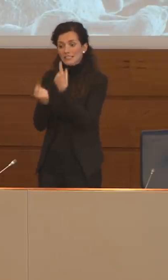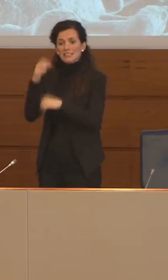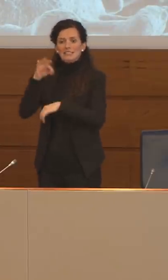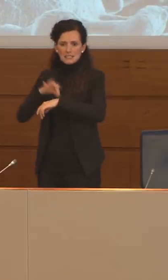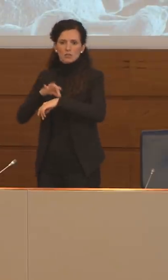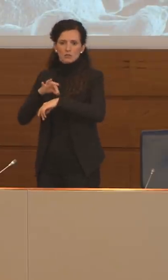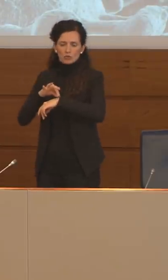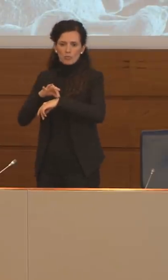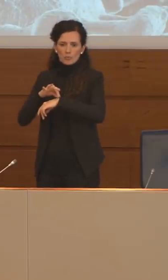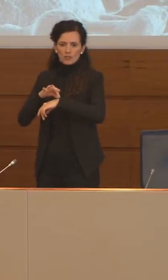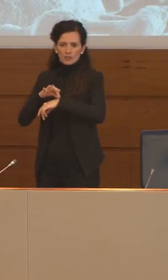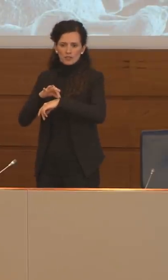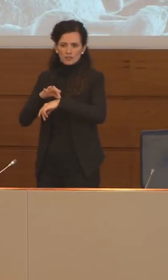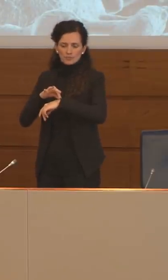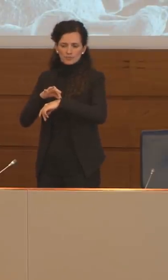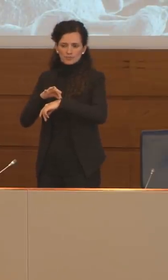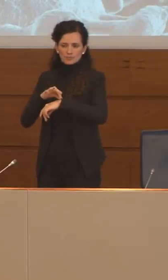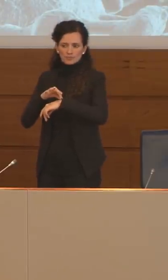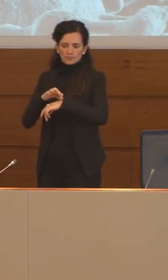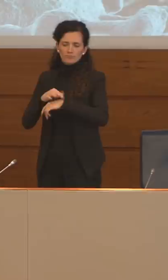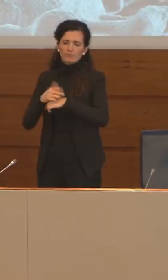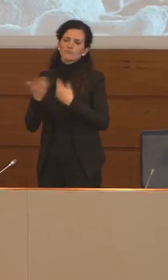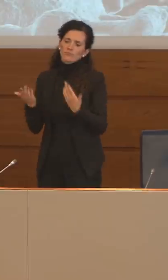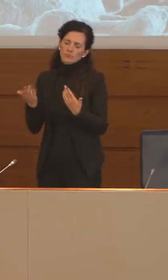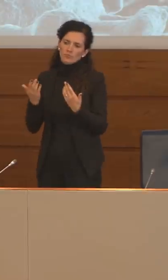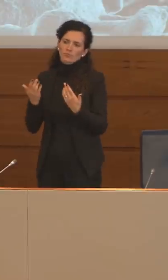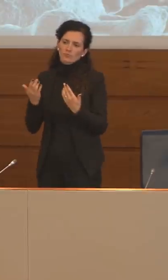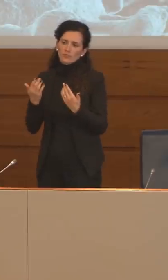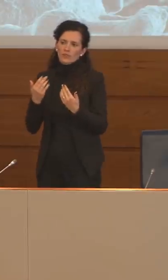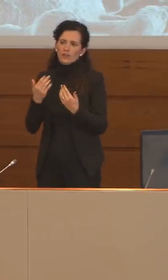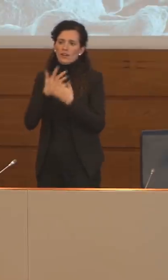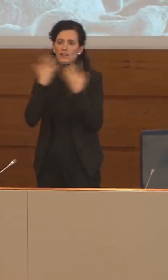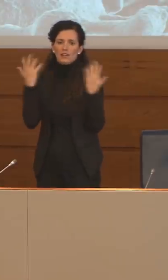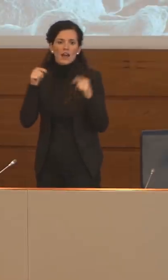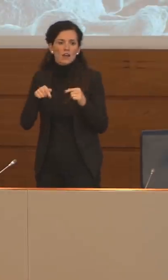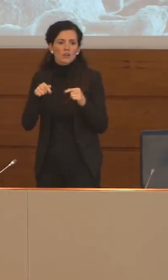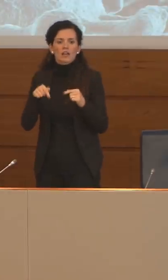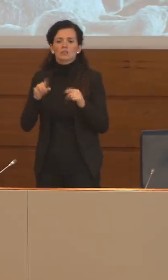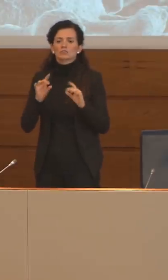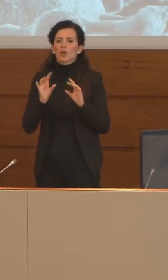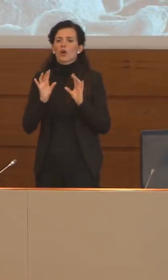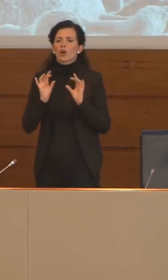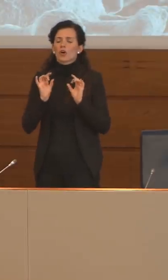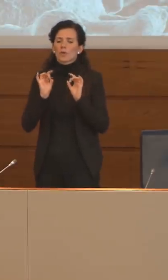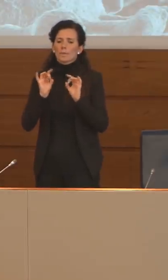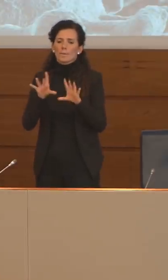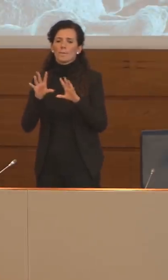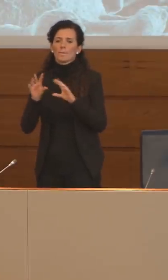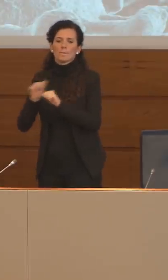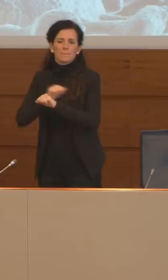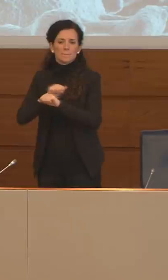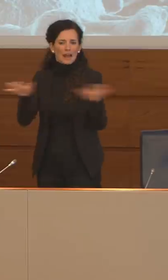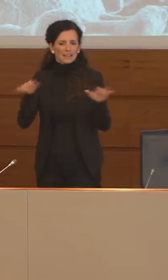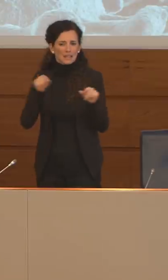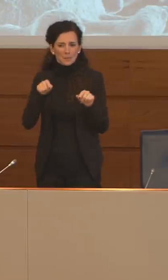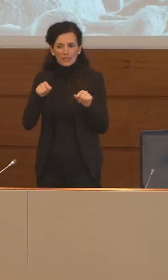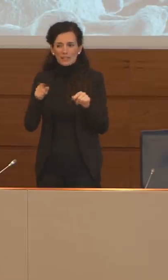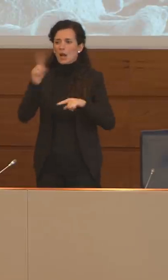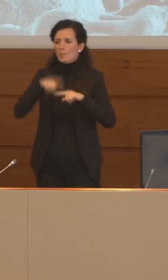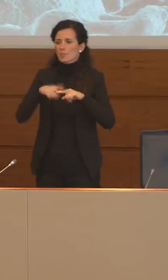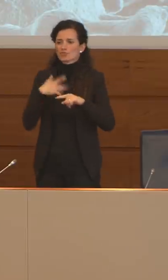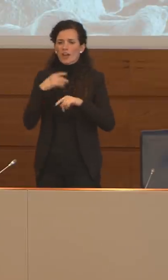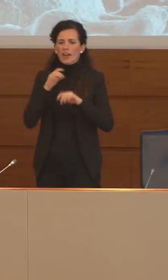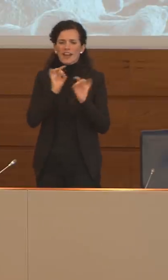dopo che evidentemente siamo ancora in un periodo di pandemia di altre infezioni virali e